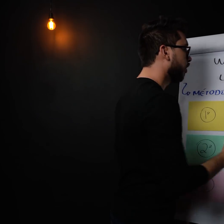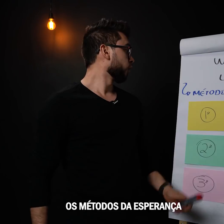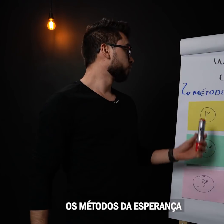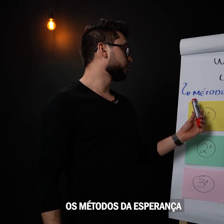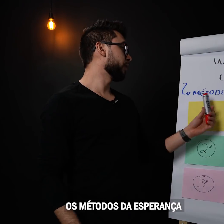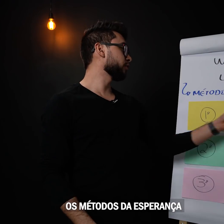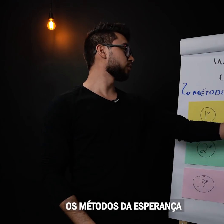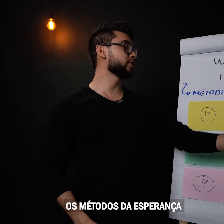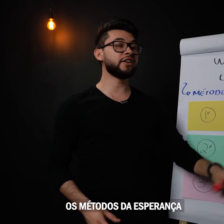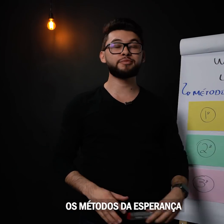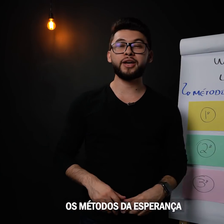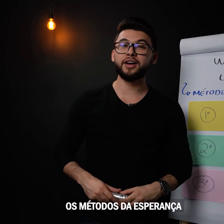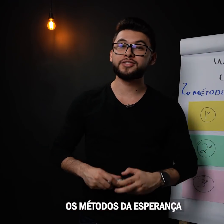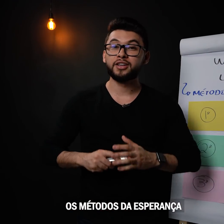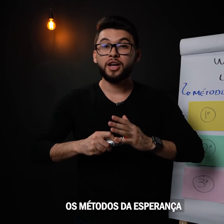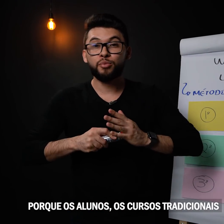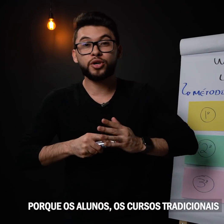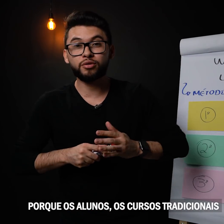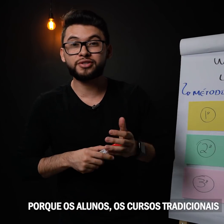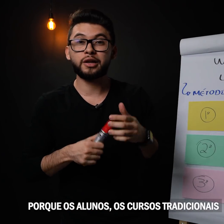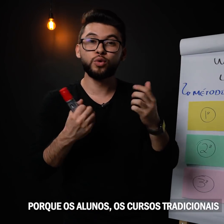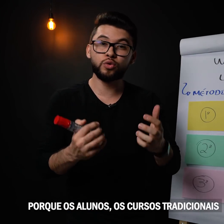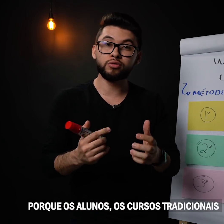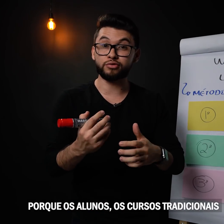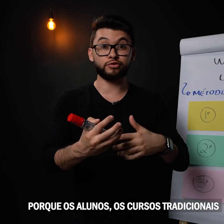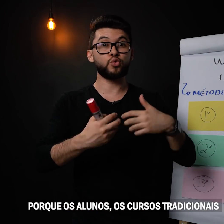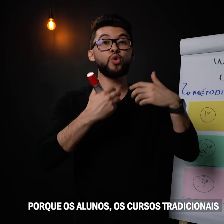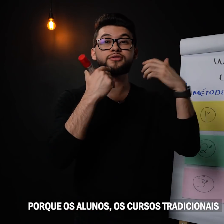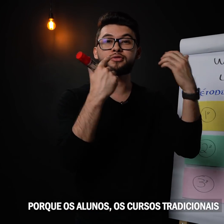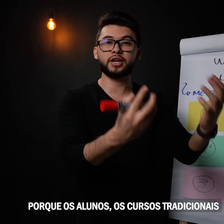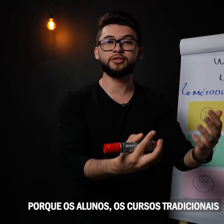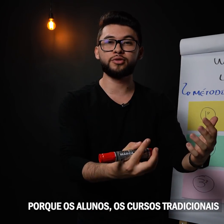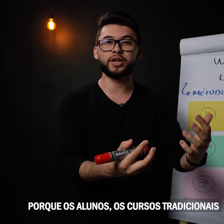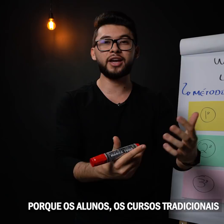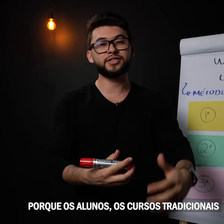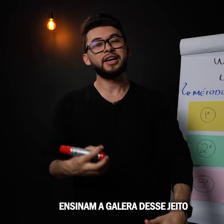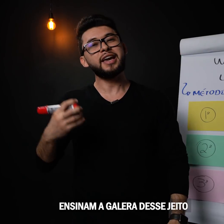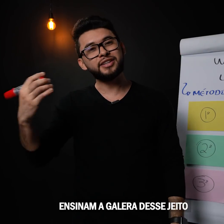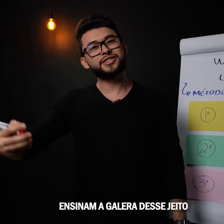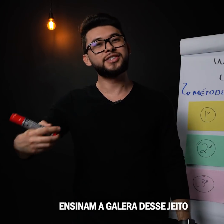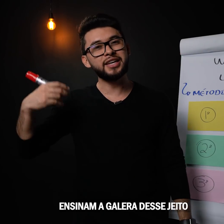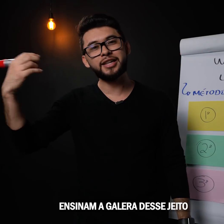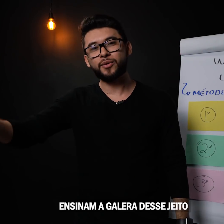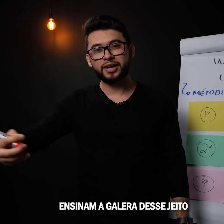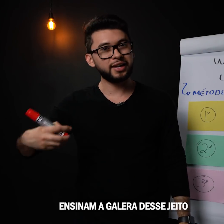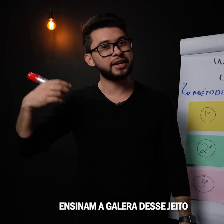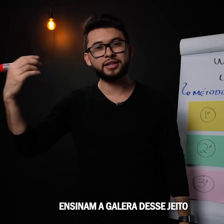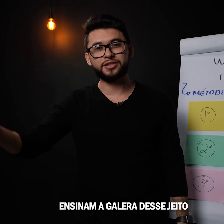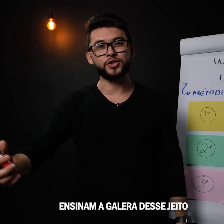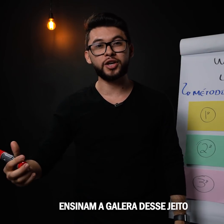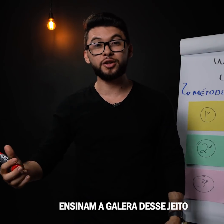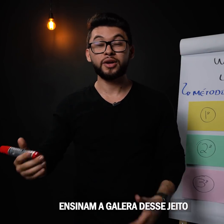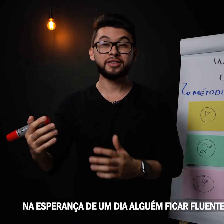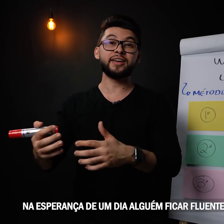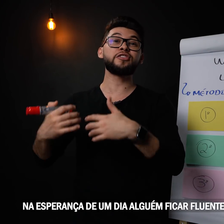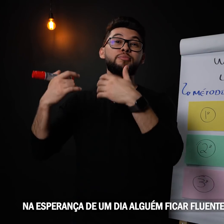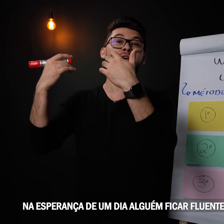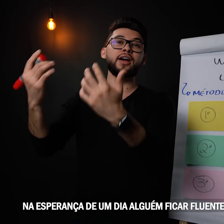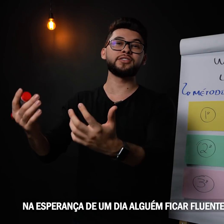os métodos da esperança, porque os alunos, os cursos tradicionais ensinam a galera desse jeito na esperança de